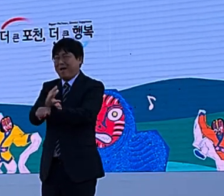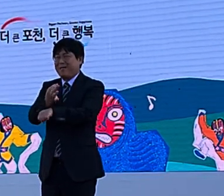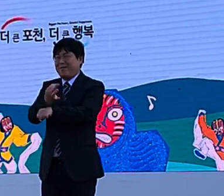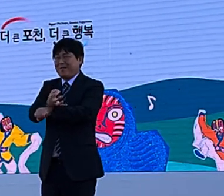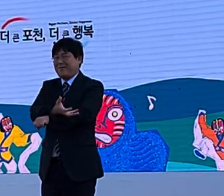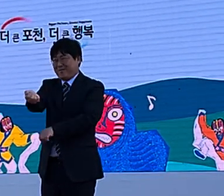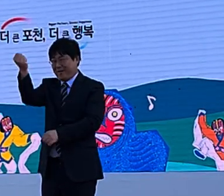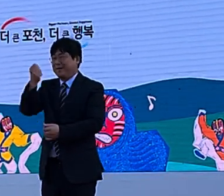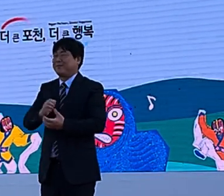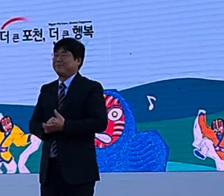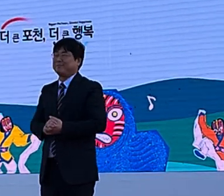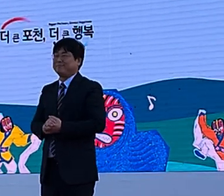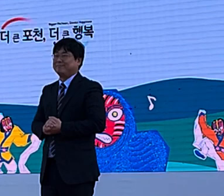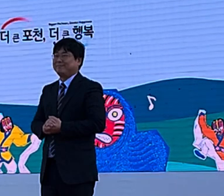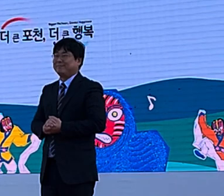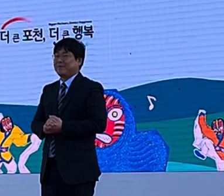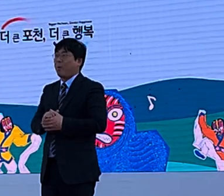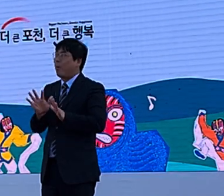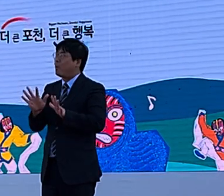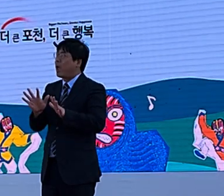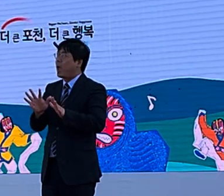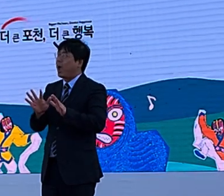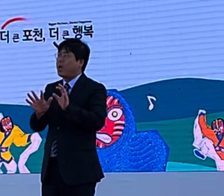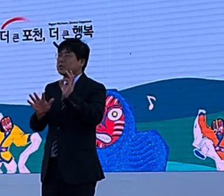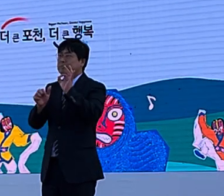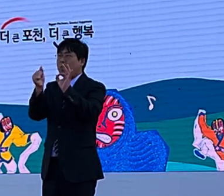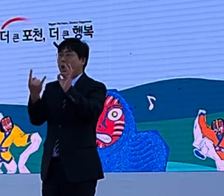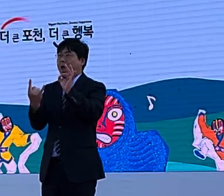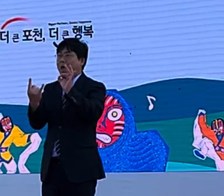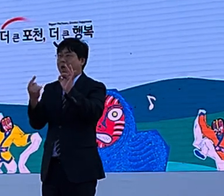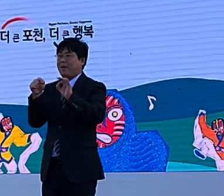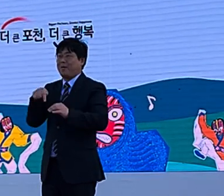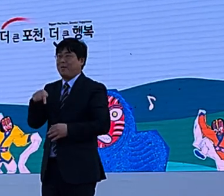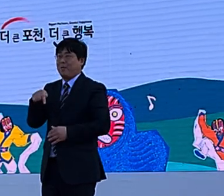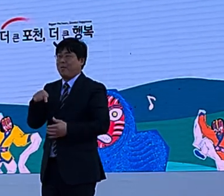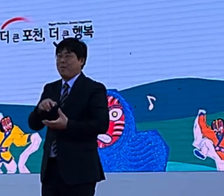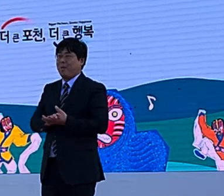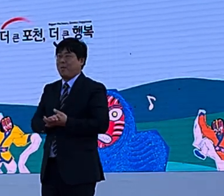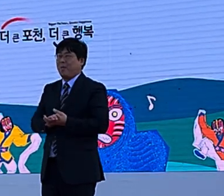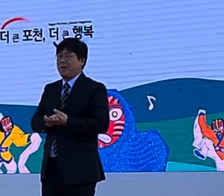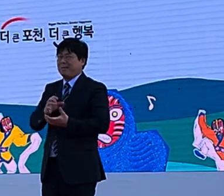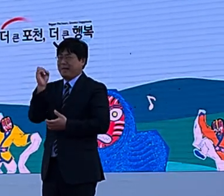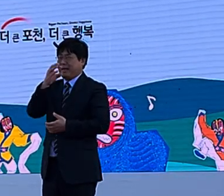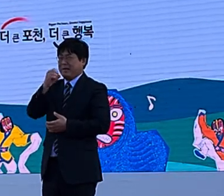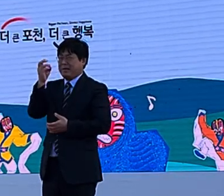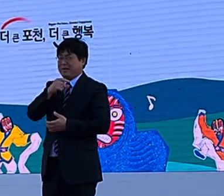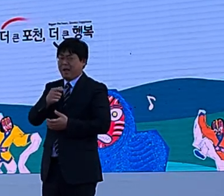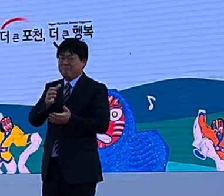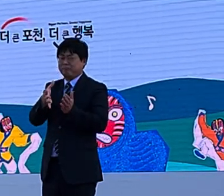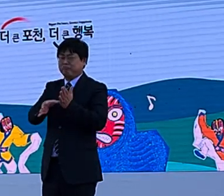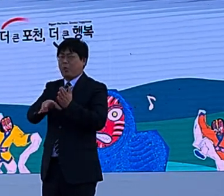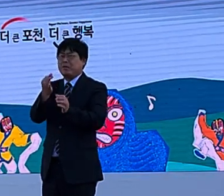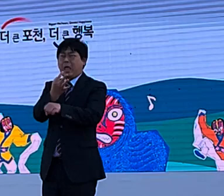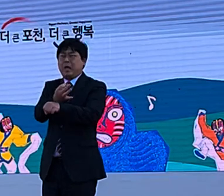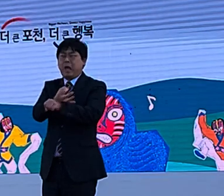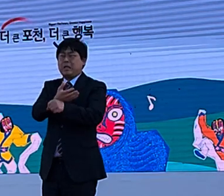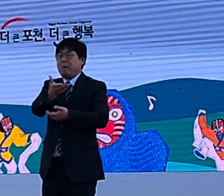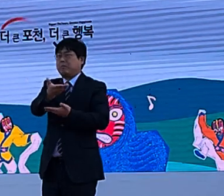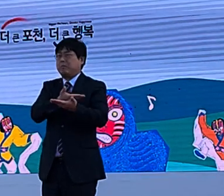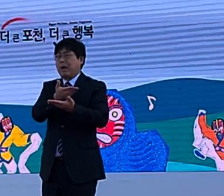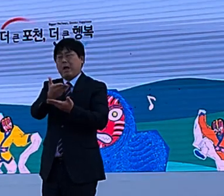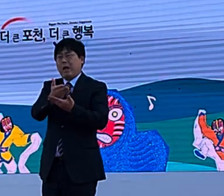바라겠습니다 올해로 10회째를 맞이하는 봉 행사가 단순한 직거래 장타라는 틀을 넘어 농업인과